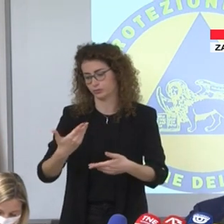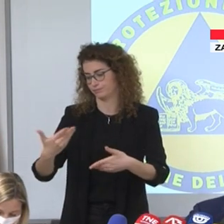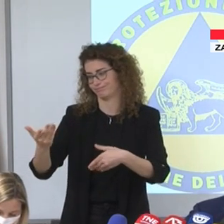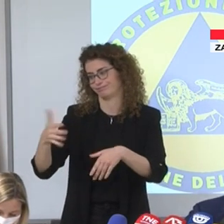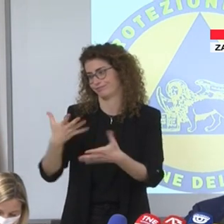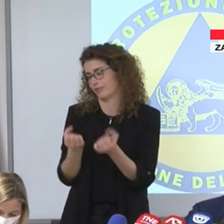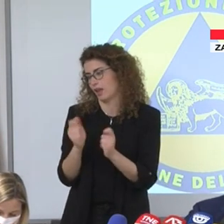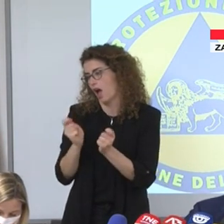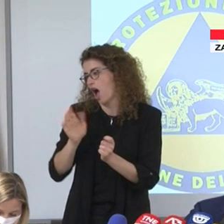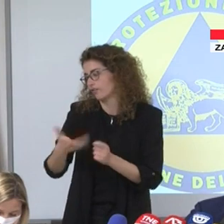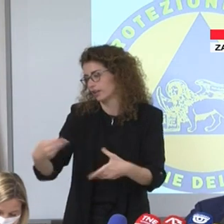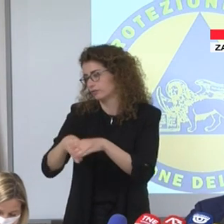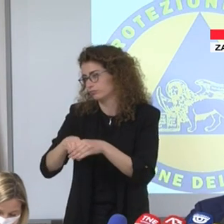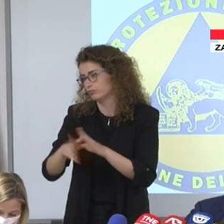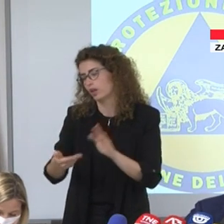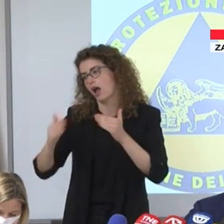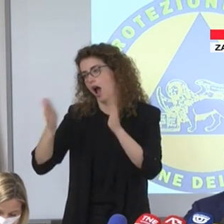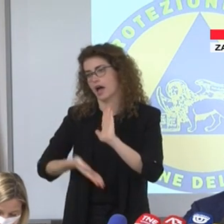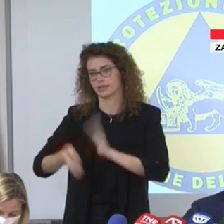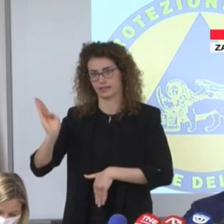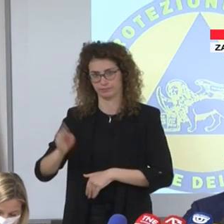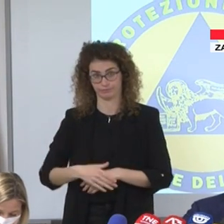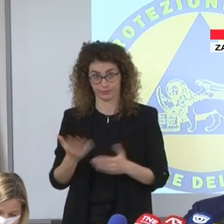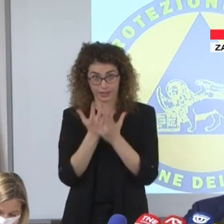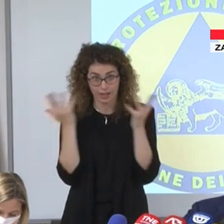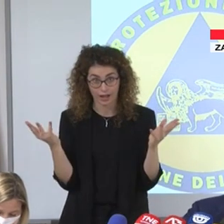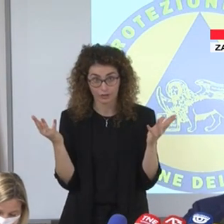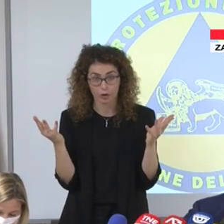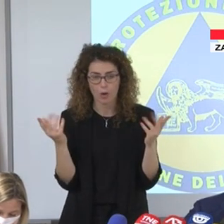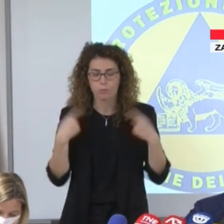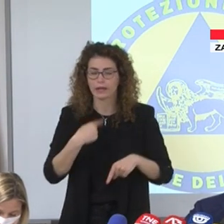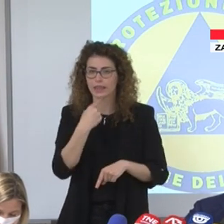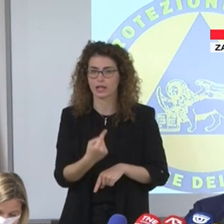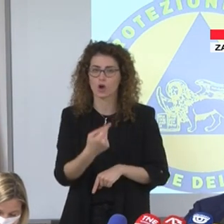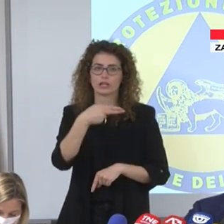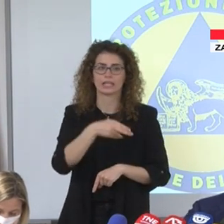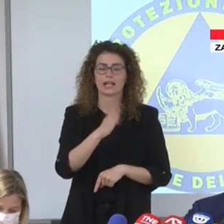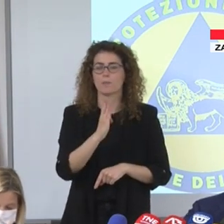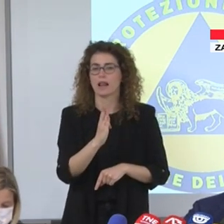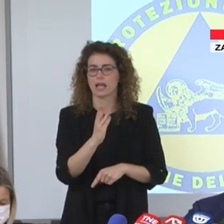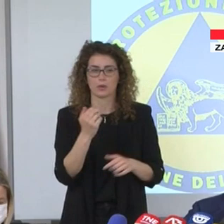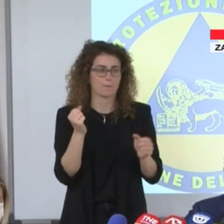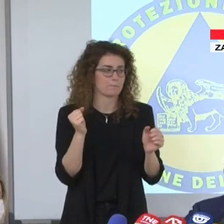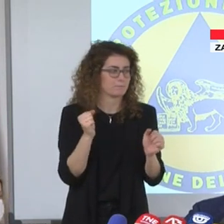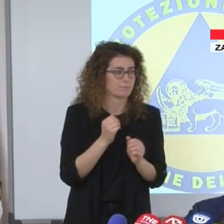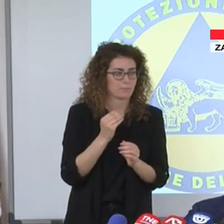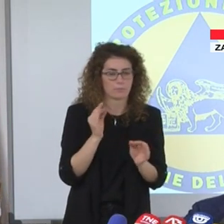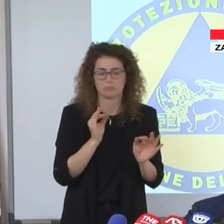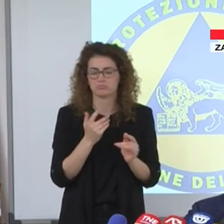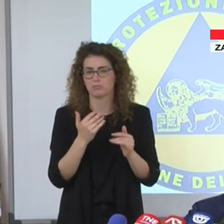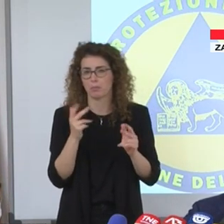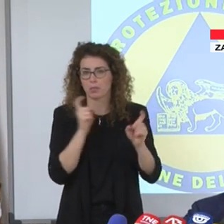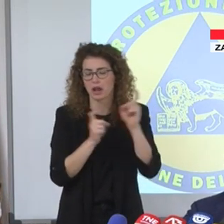casa. Chiaro? Quindi cosa dico? Natalino Balasso non ha nulla da preoccuparsi. Nelle